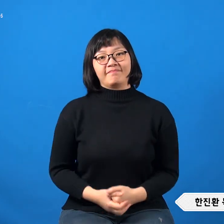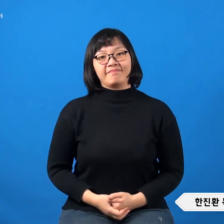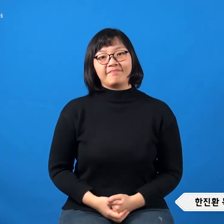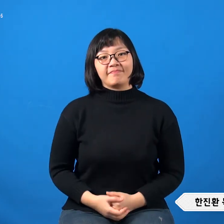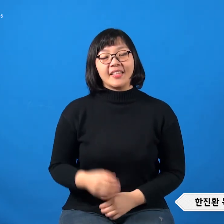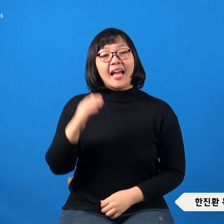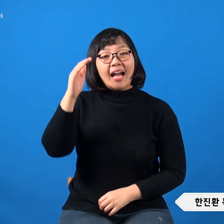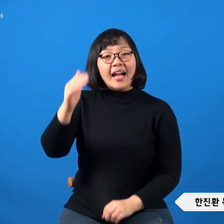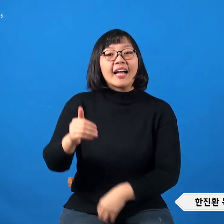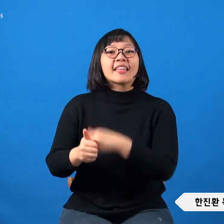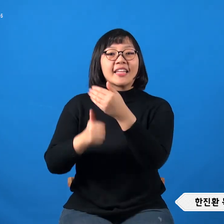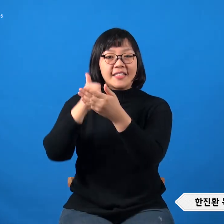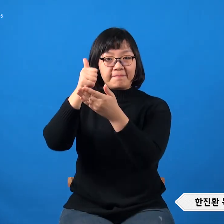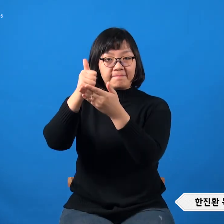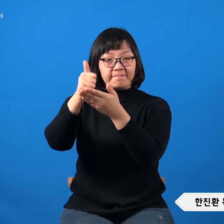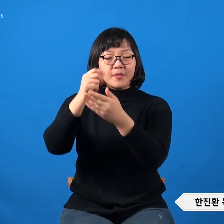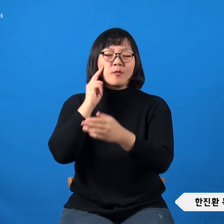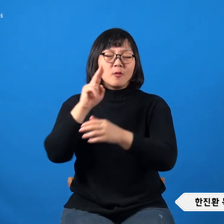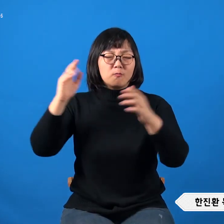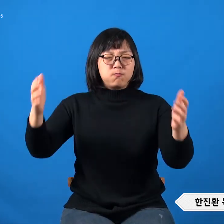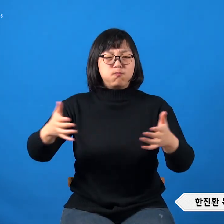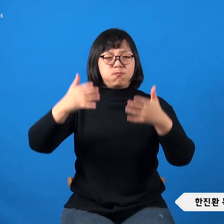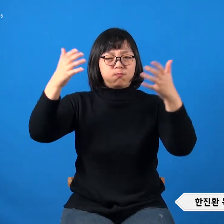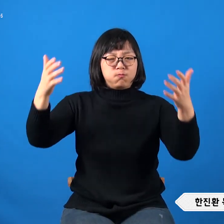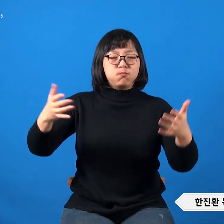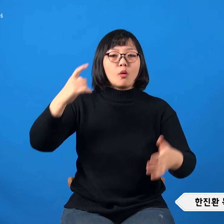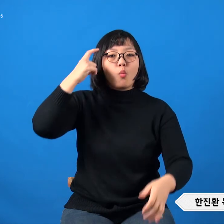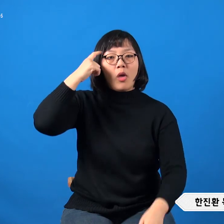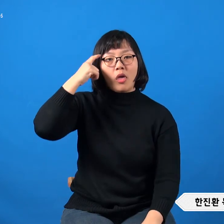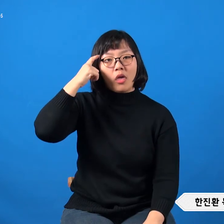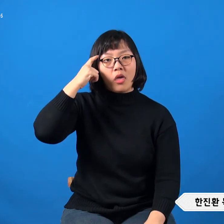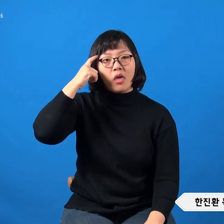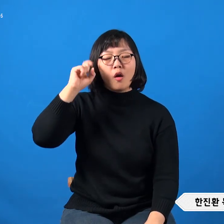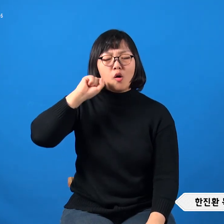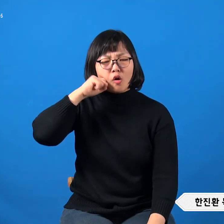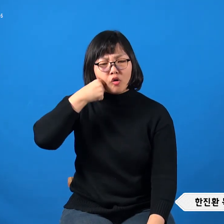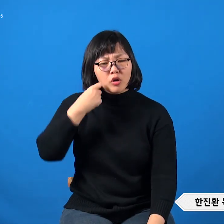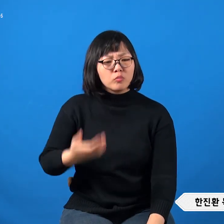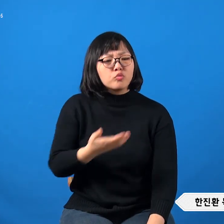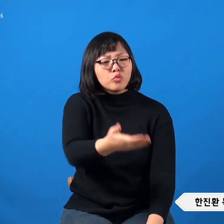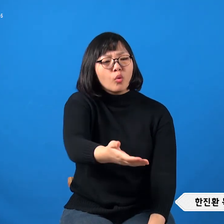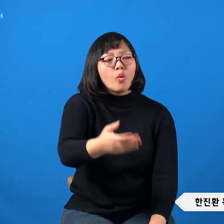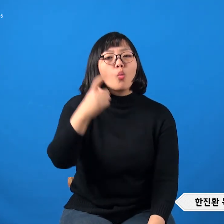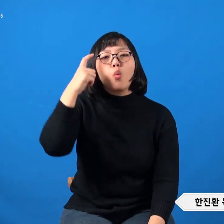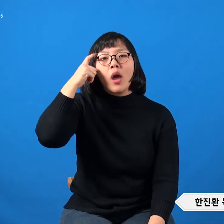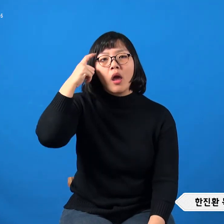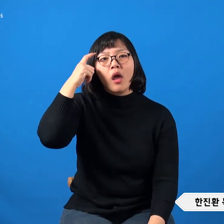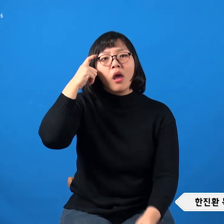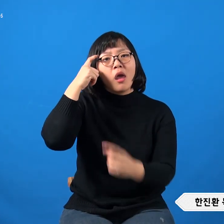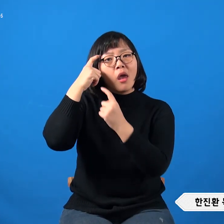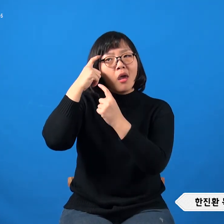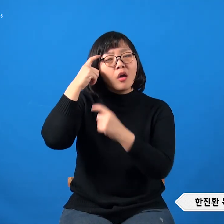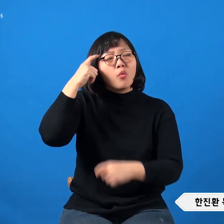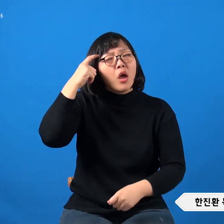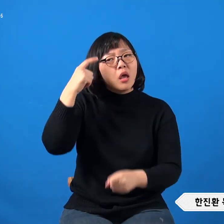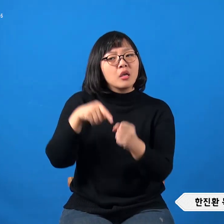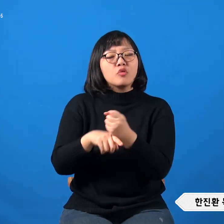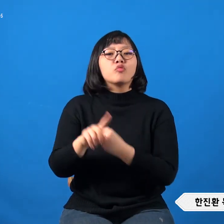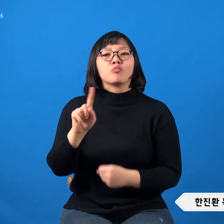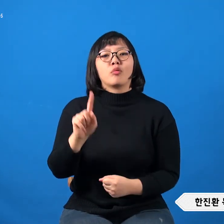여러분, 하나님이 왜 폭풍을 일으키십니까? 근본적인 질문, 왜 폭풍을